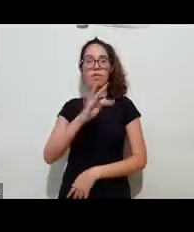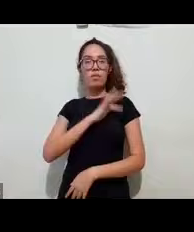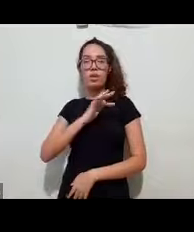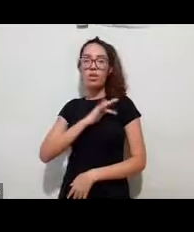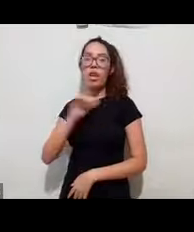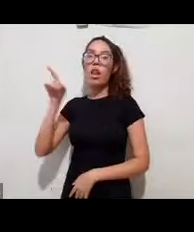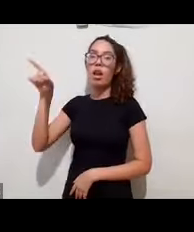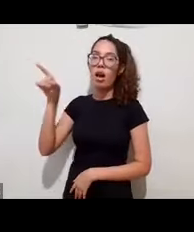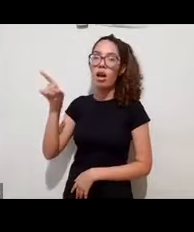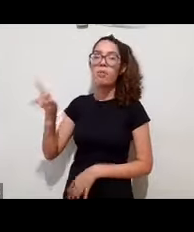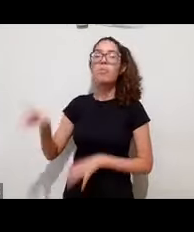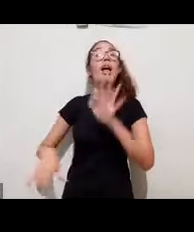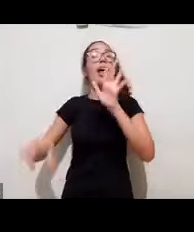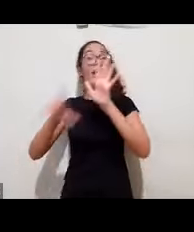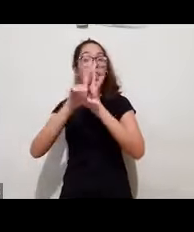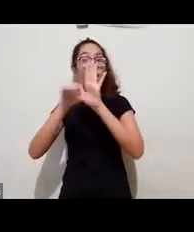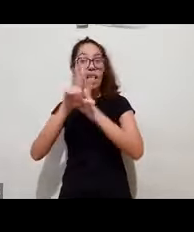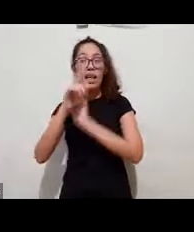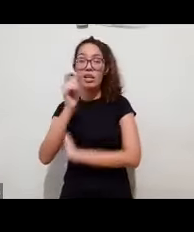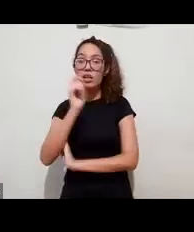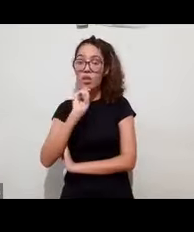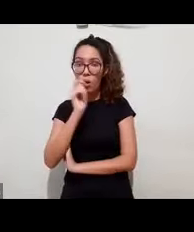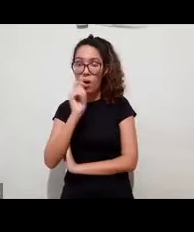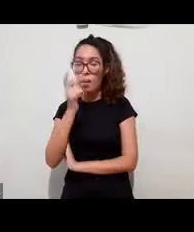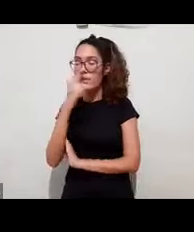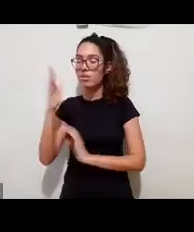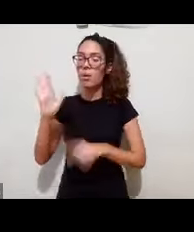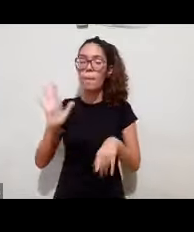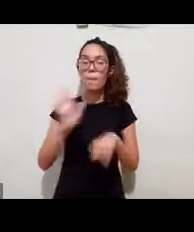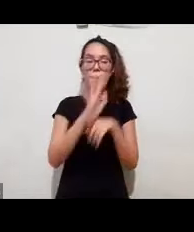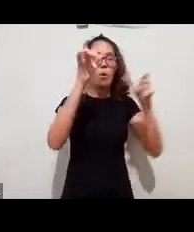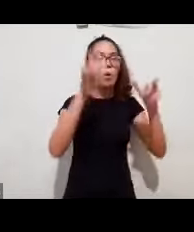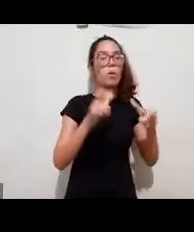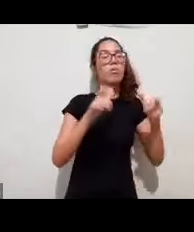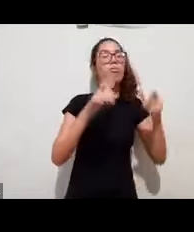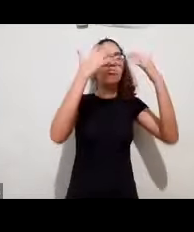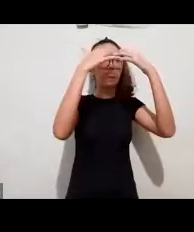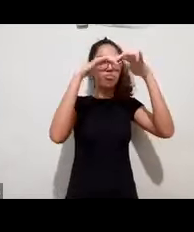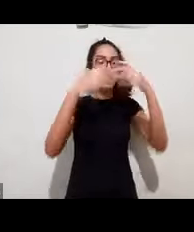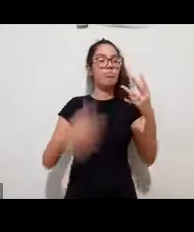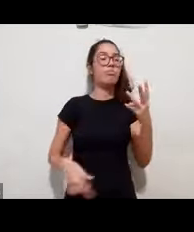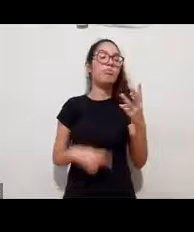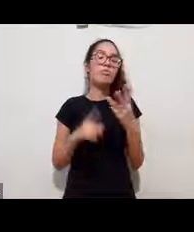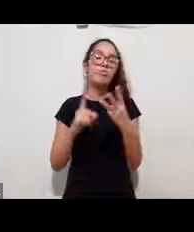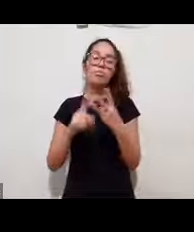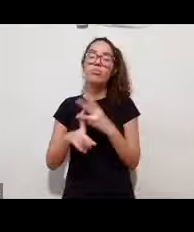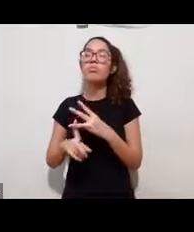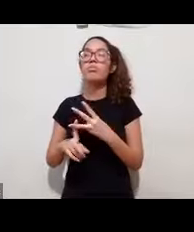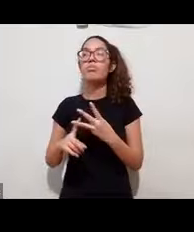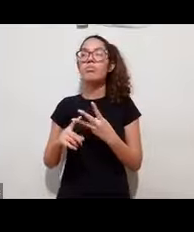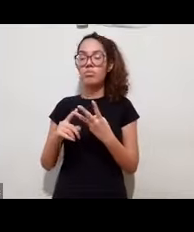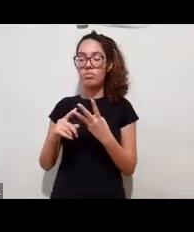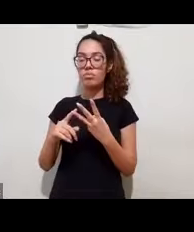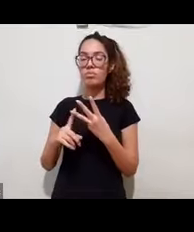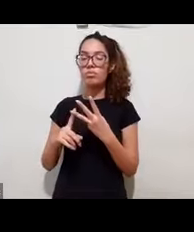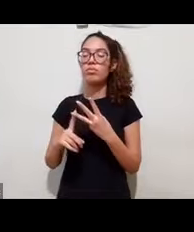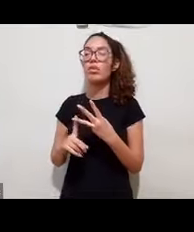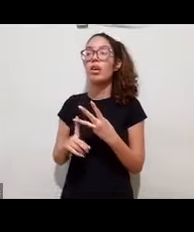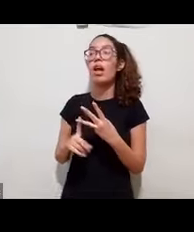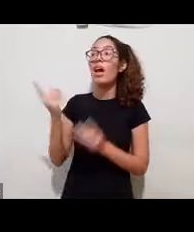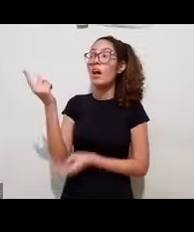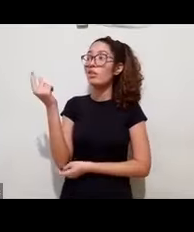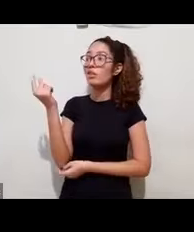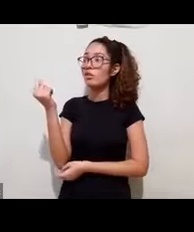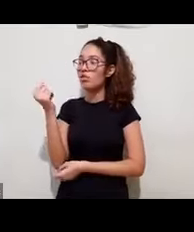drogas que favorece as comunidades terapêuticas em 2019, um aumento do repasse de verba para as